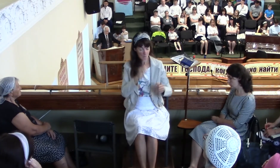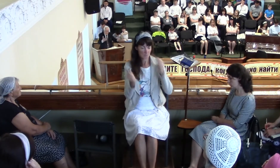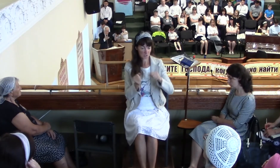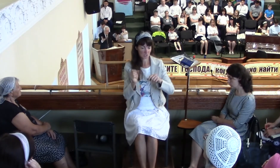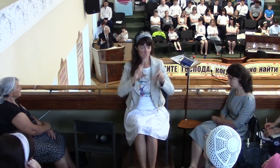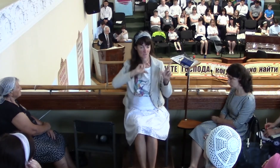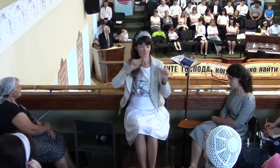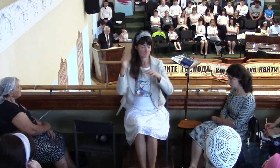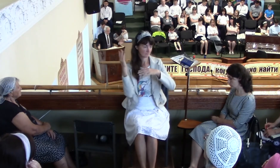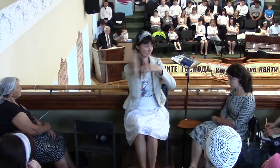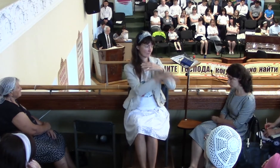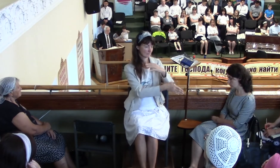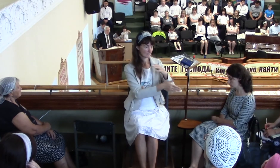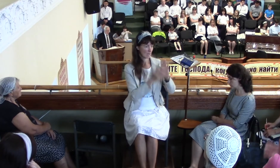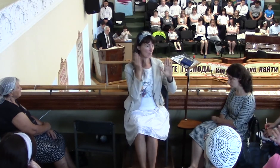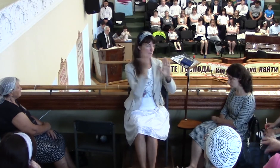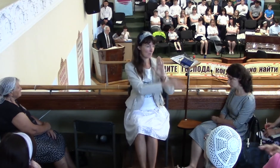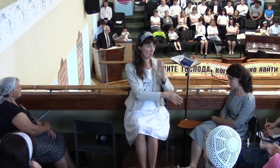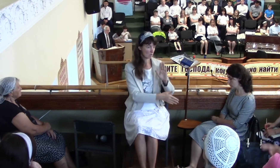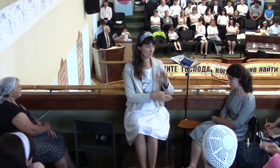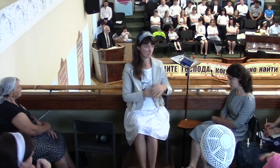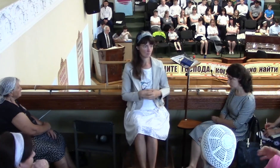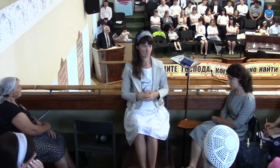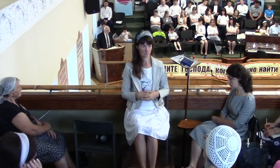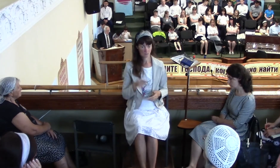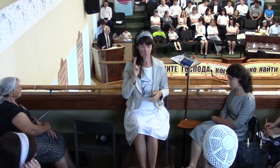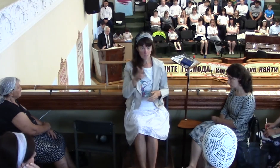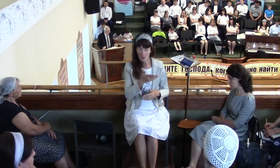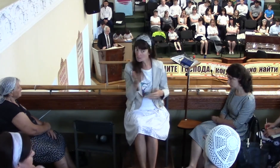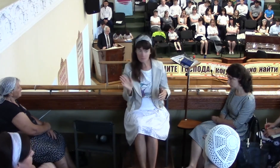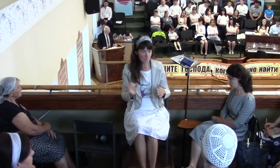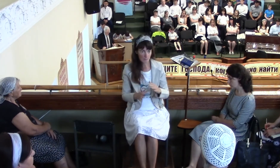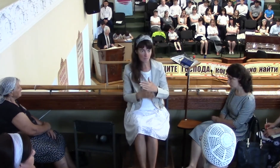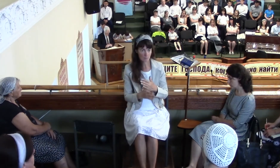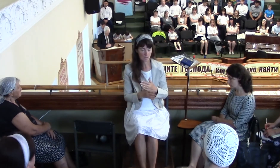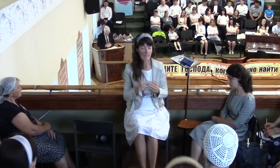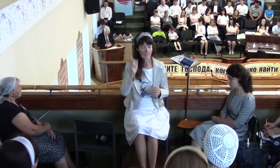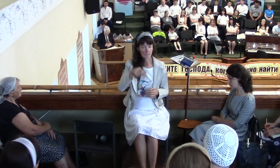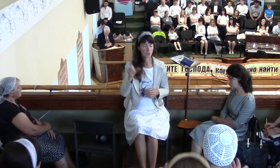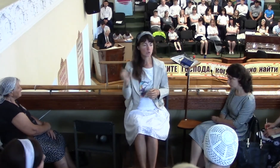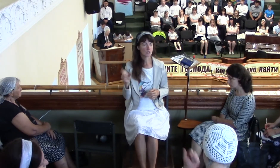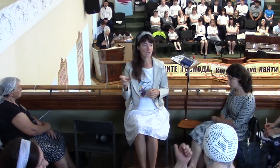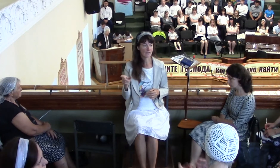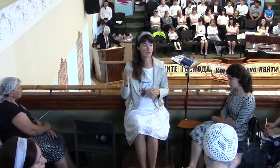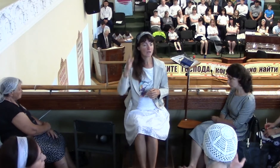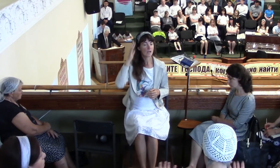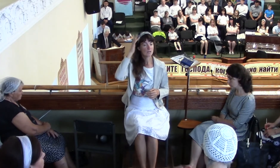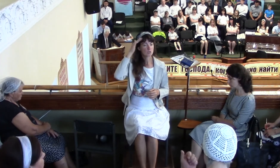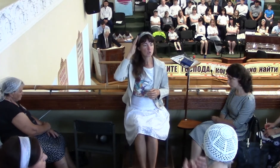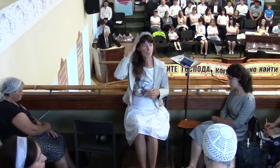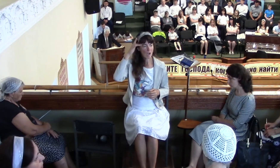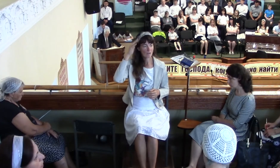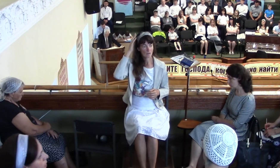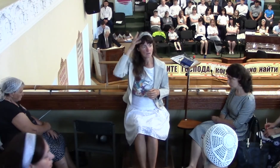увидеть, это и есть любовь. Проверим сегодня себя в наших взаимоотношениях. Проверим. Потому что мы можем,